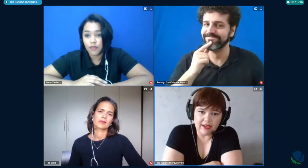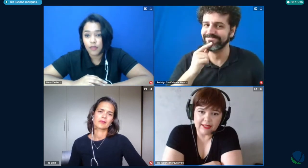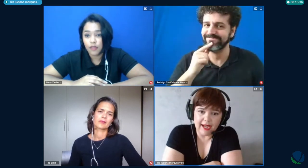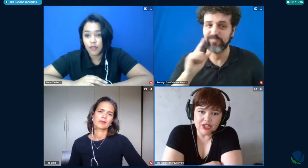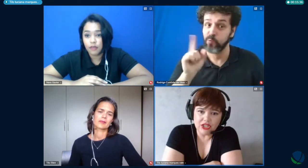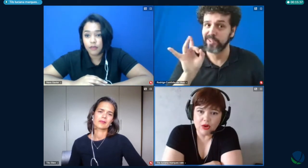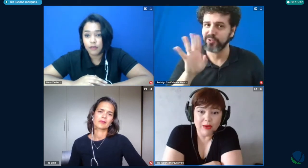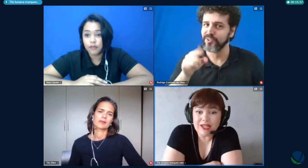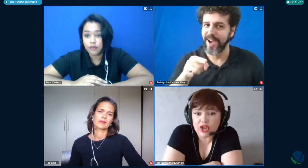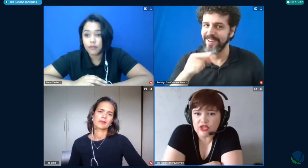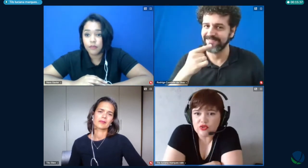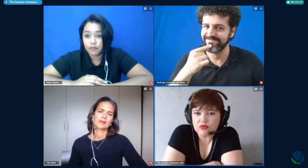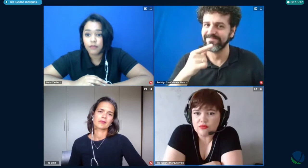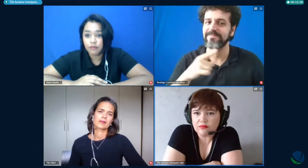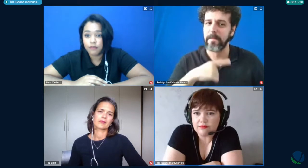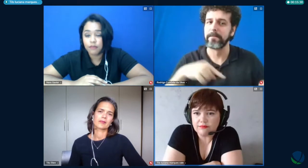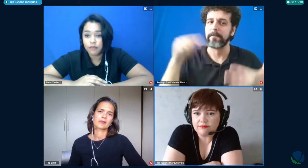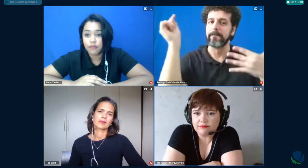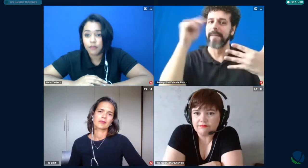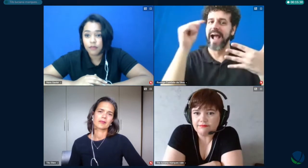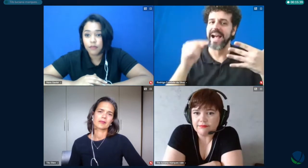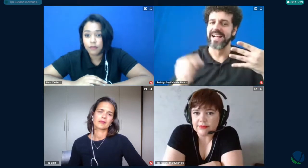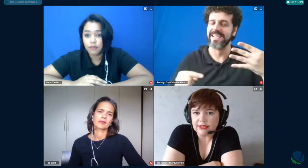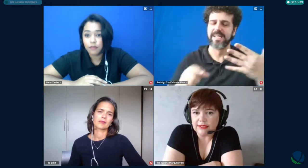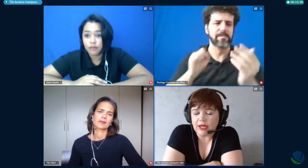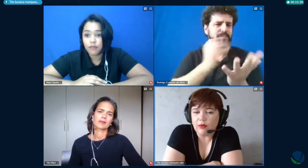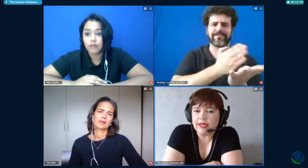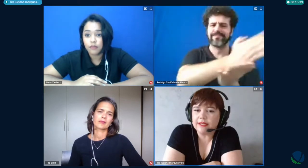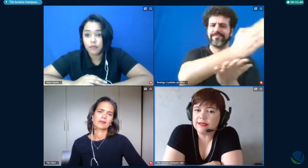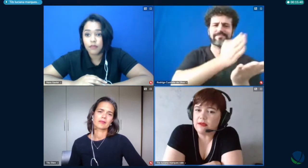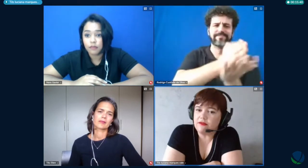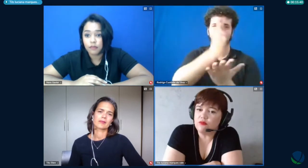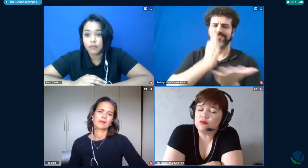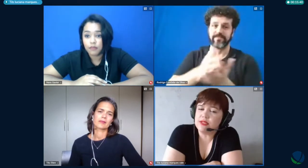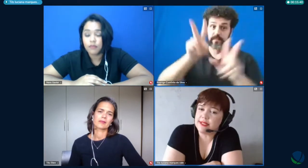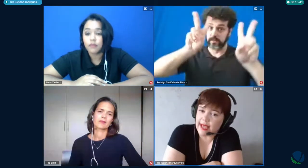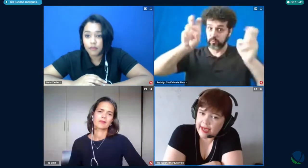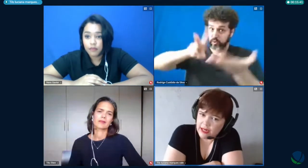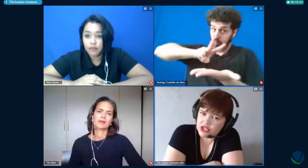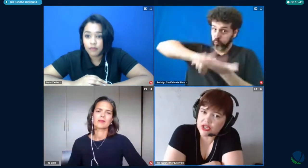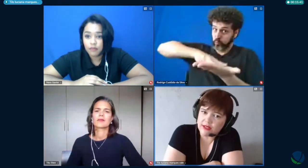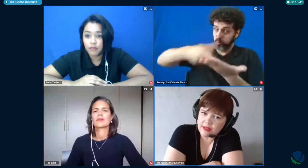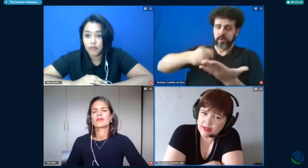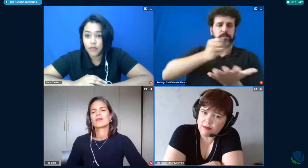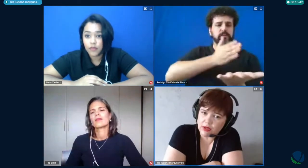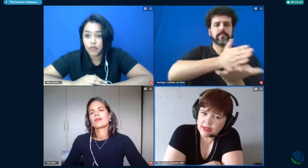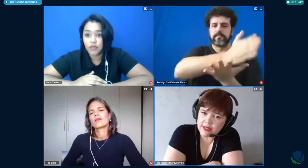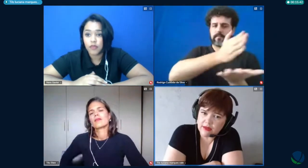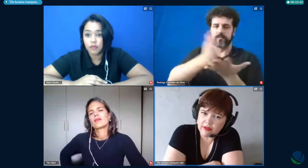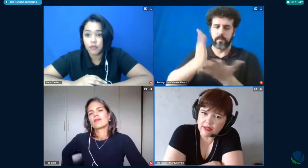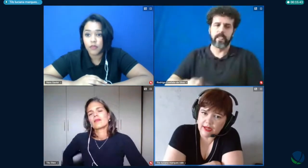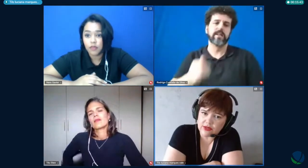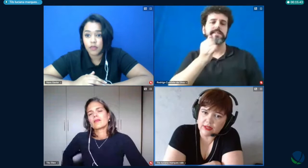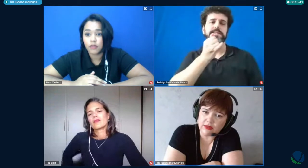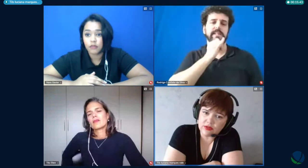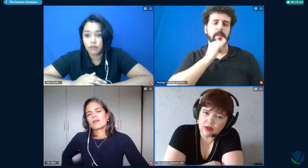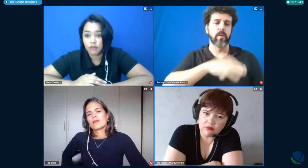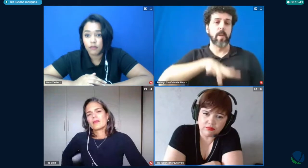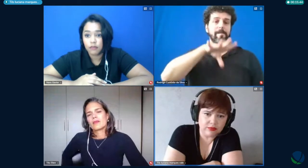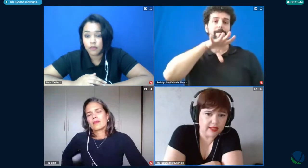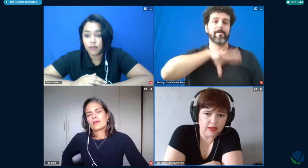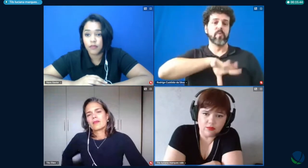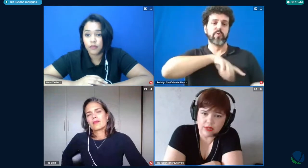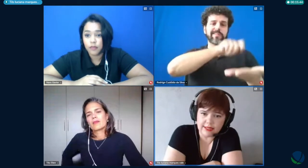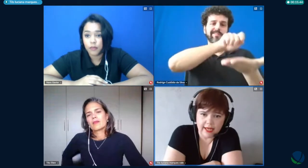que na verdade não é só isso. Então, ela tem uma série de itens que podem ser levantados. A